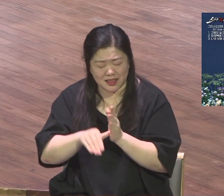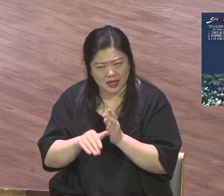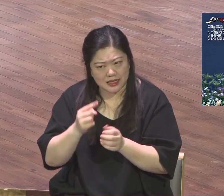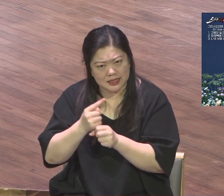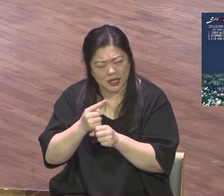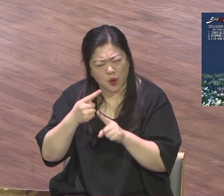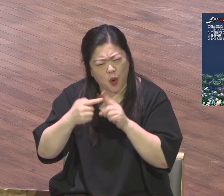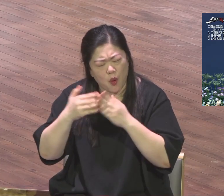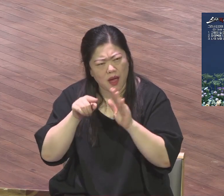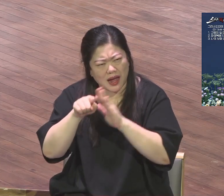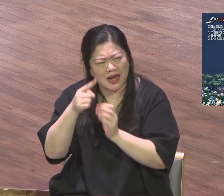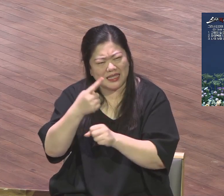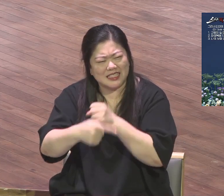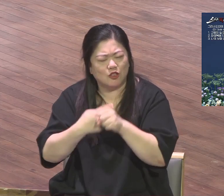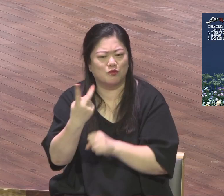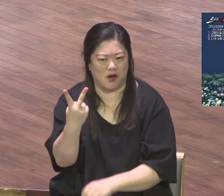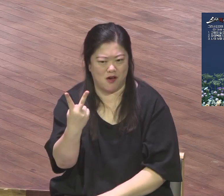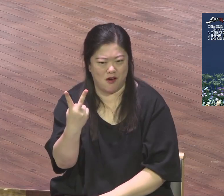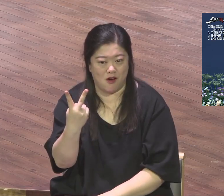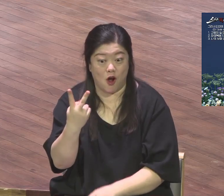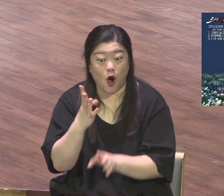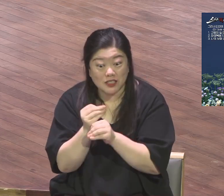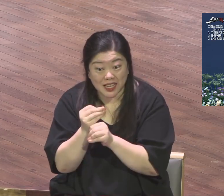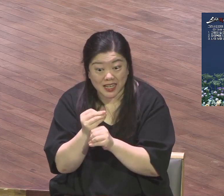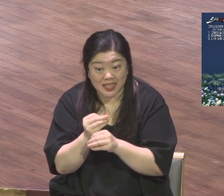차례 성탄절하고 부활절에,